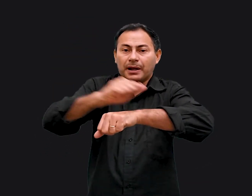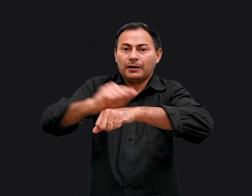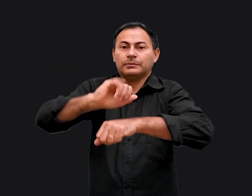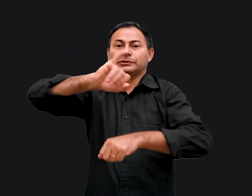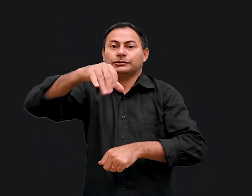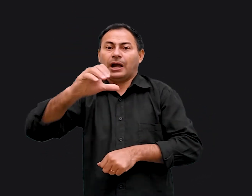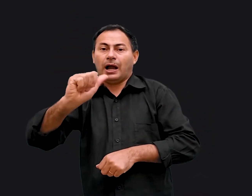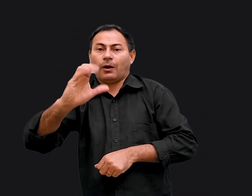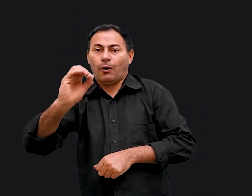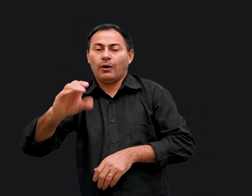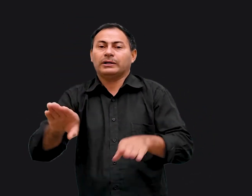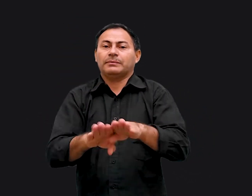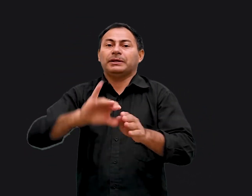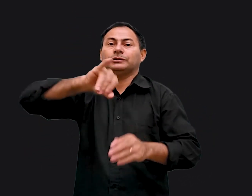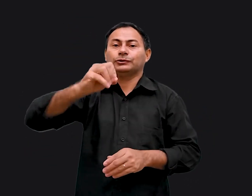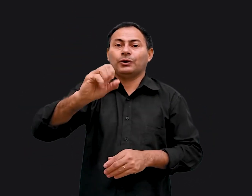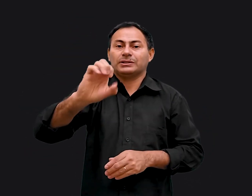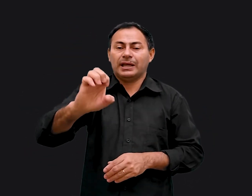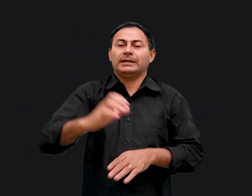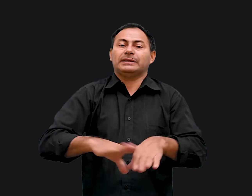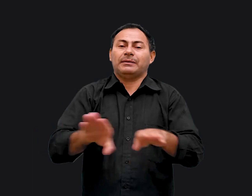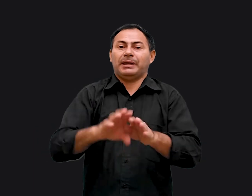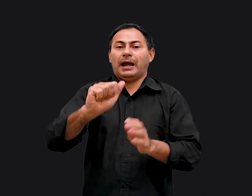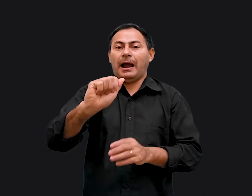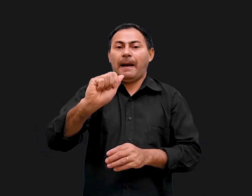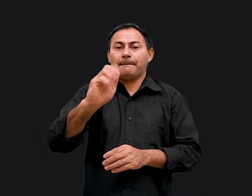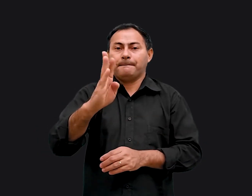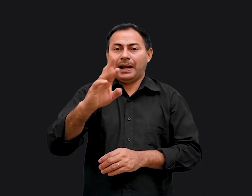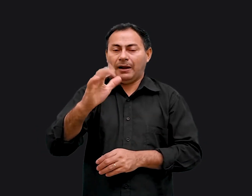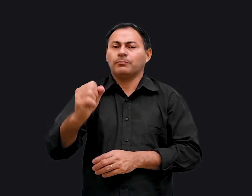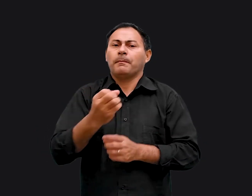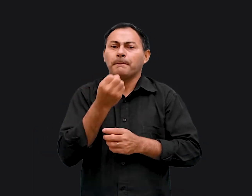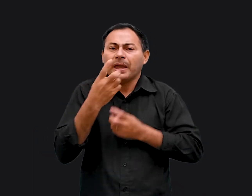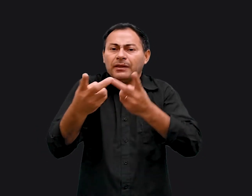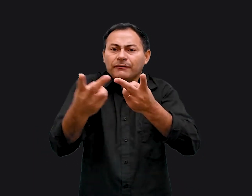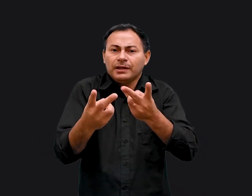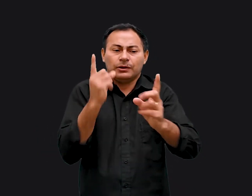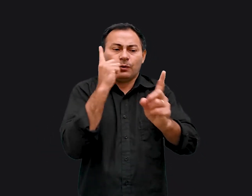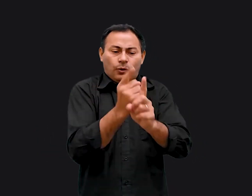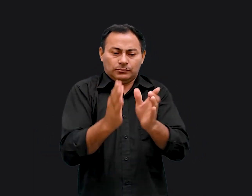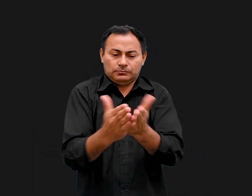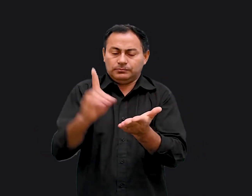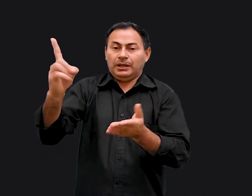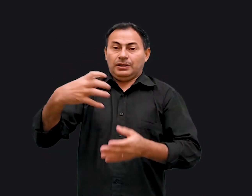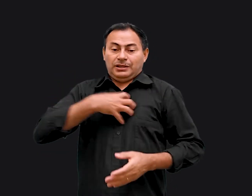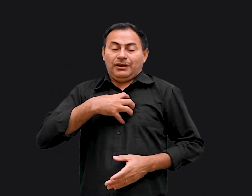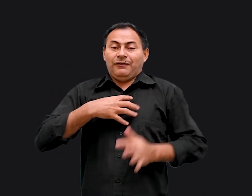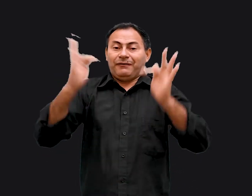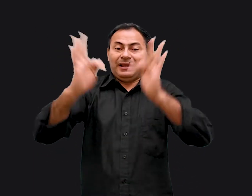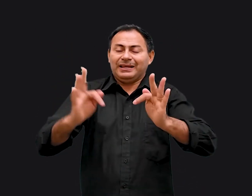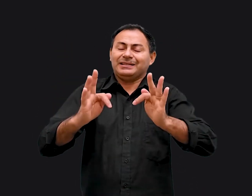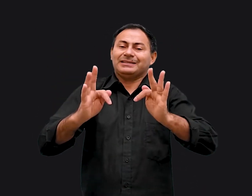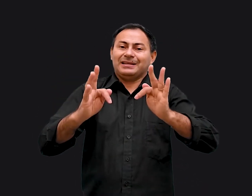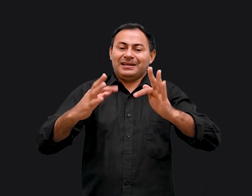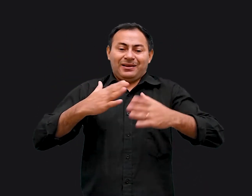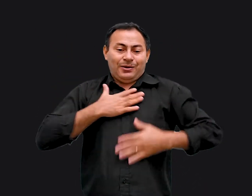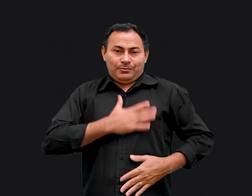Abraão, Jacó e José. Seja bem-vindo ao programa Encontra com a Palavra. Fico muito grato e honrado por você ter